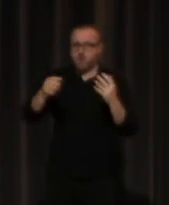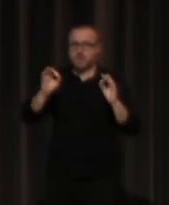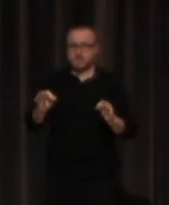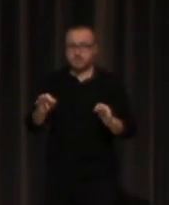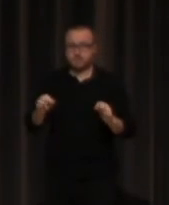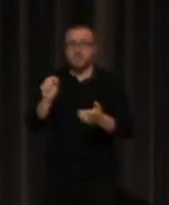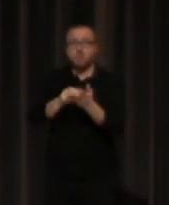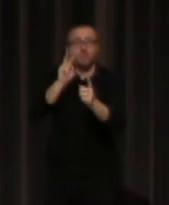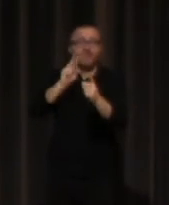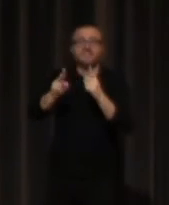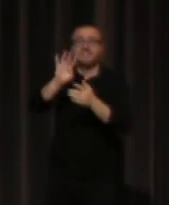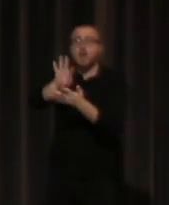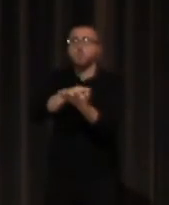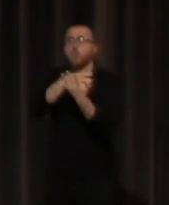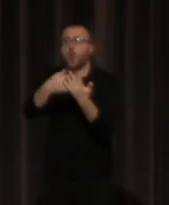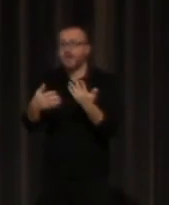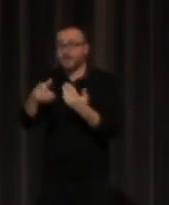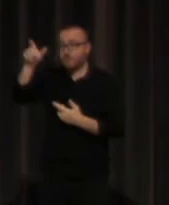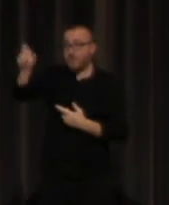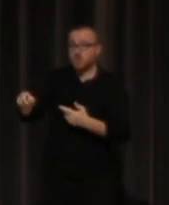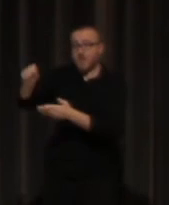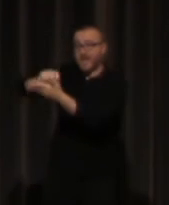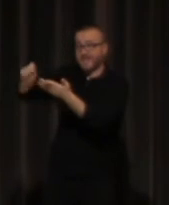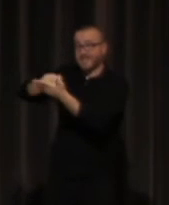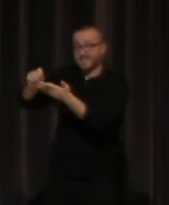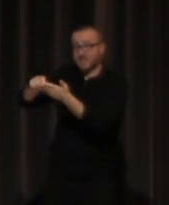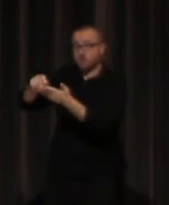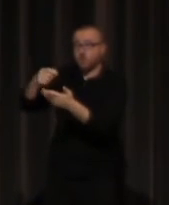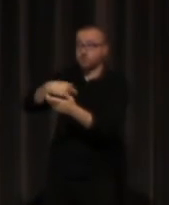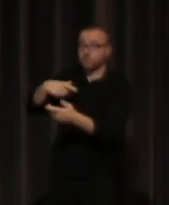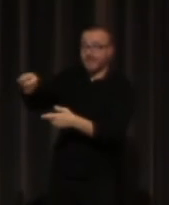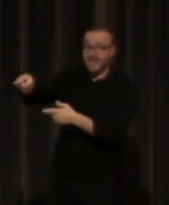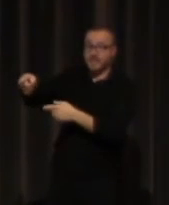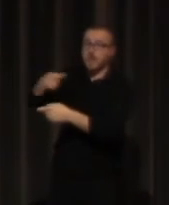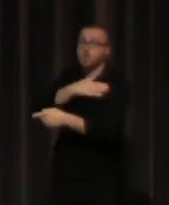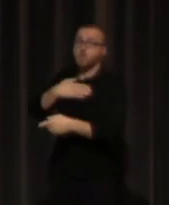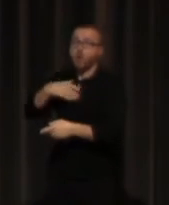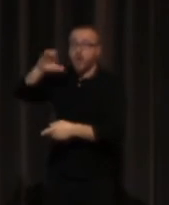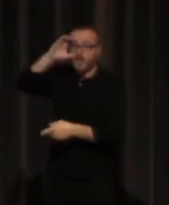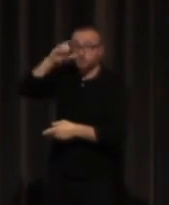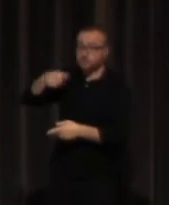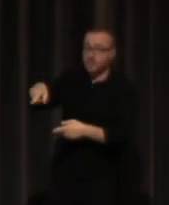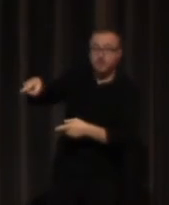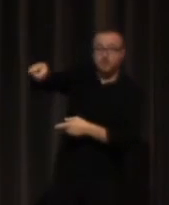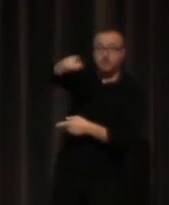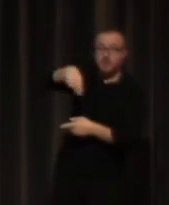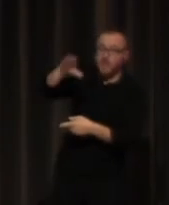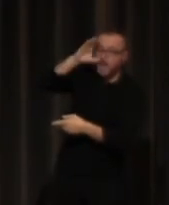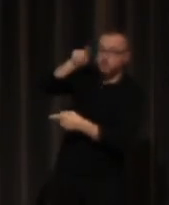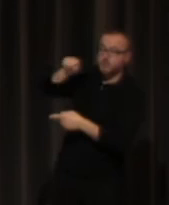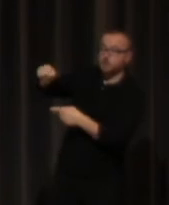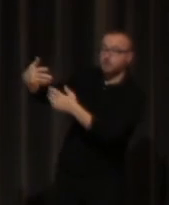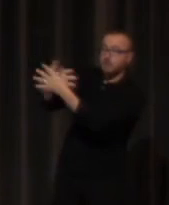poètic, el poeta, el que escriu, el que busca ser escoltat. És clar, si estem parlant